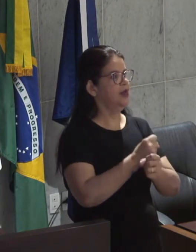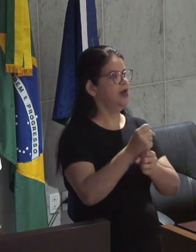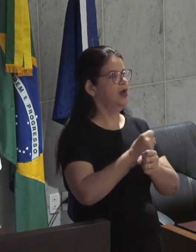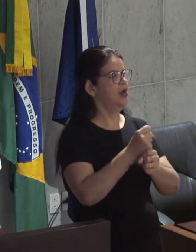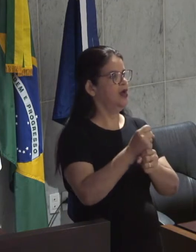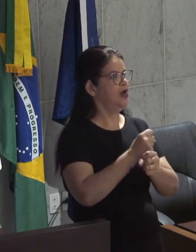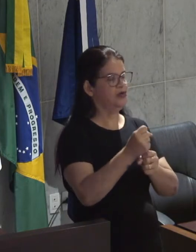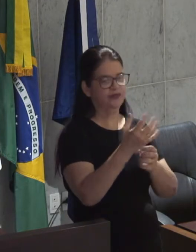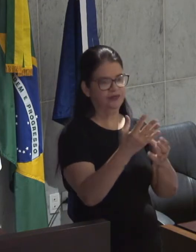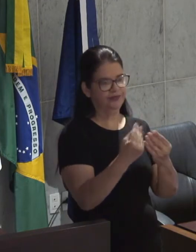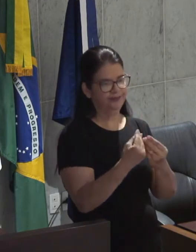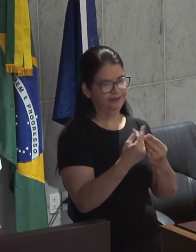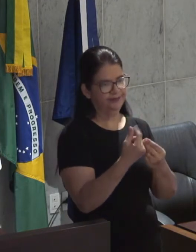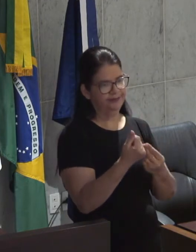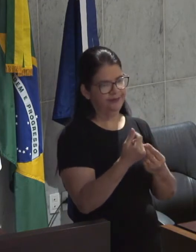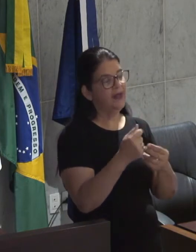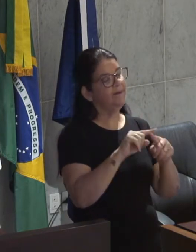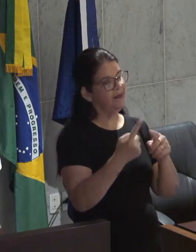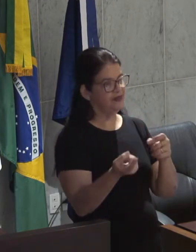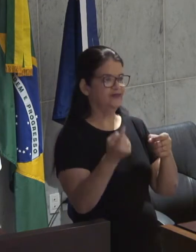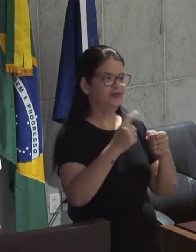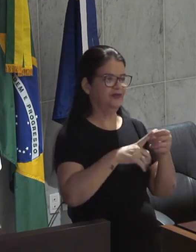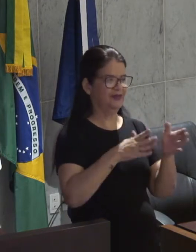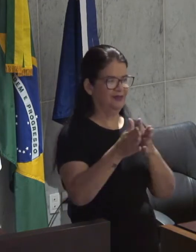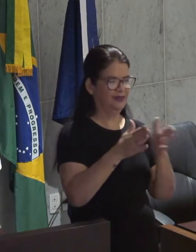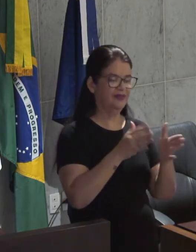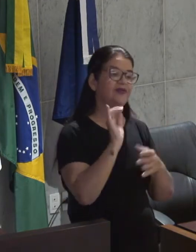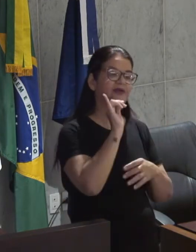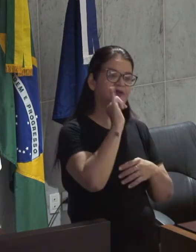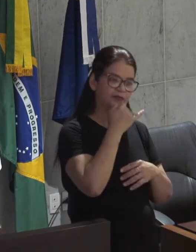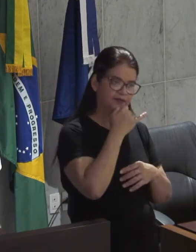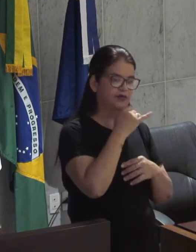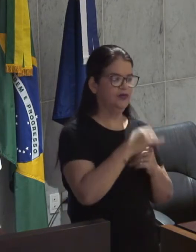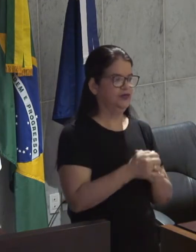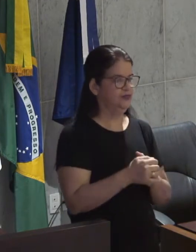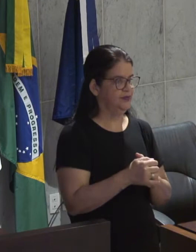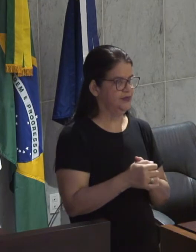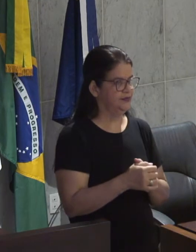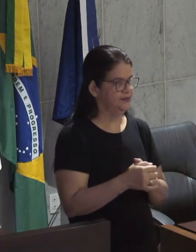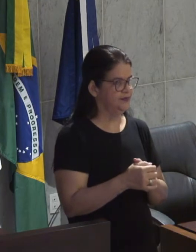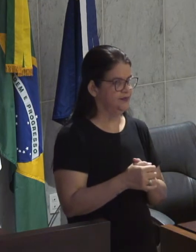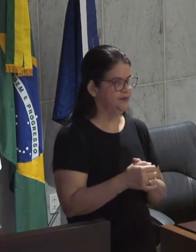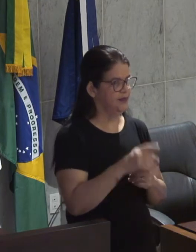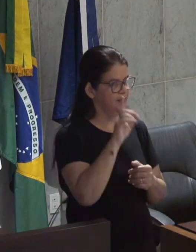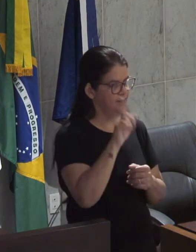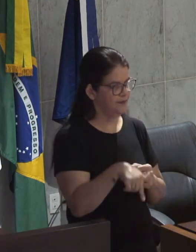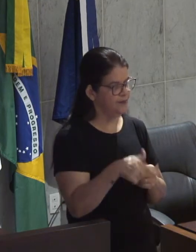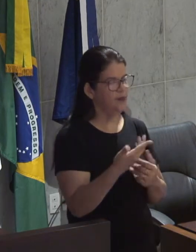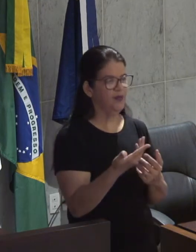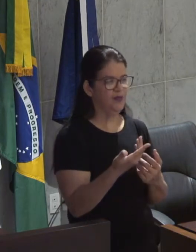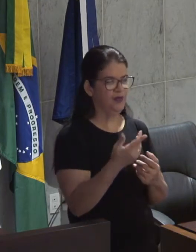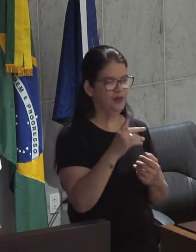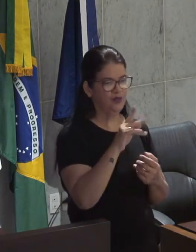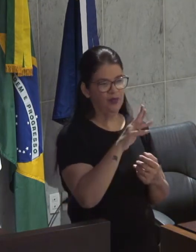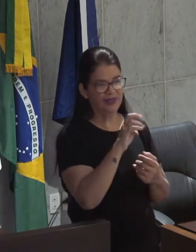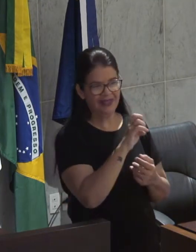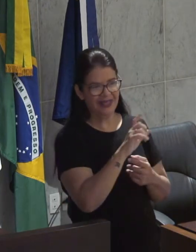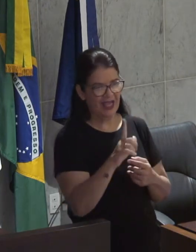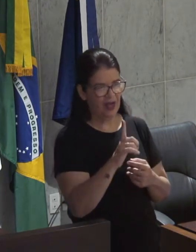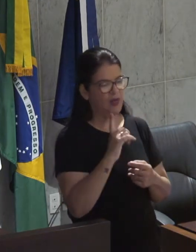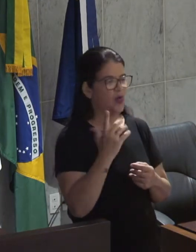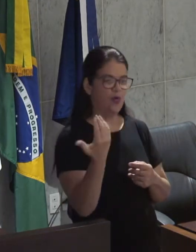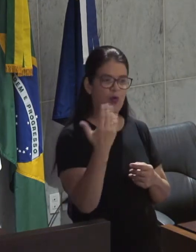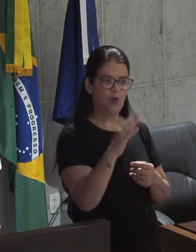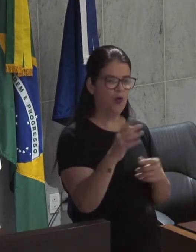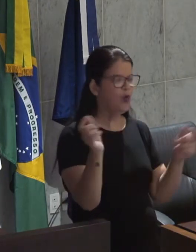receber. Nós voltamos a esse período, infelizmente. Foi, não dá, e Doriel aqui colocou